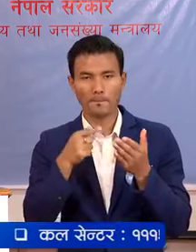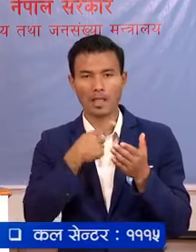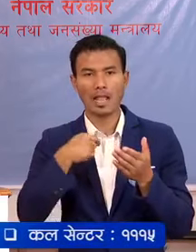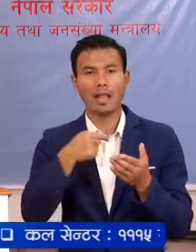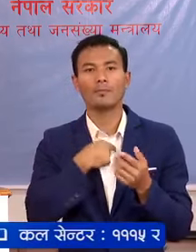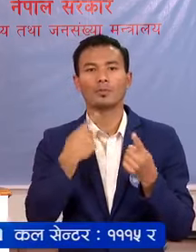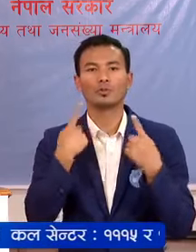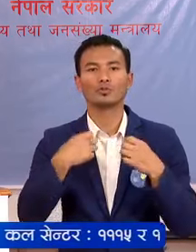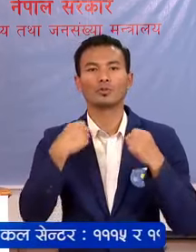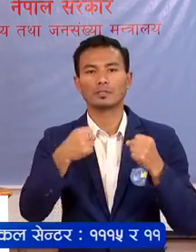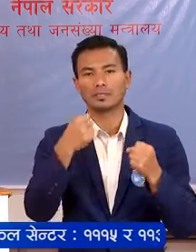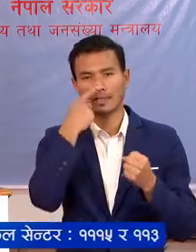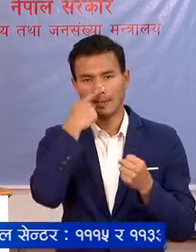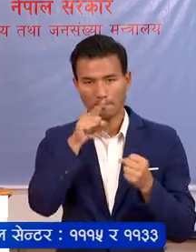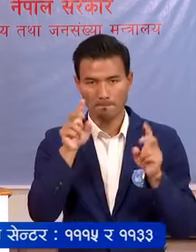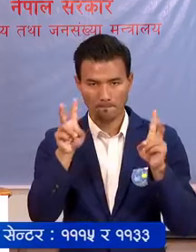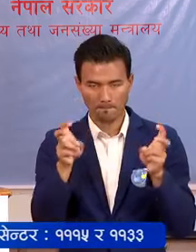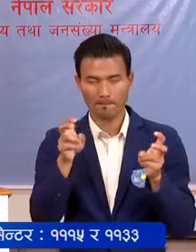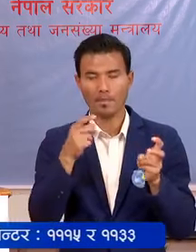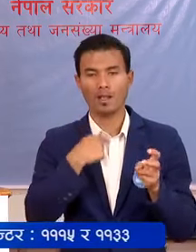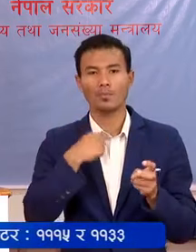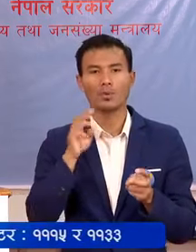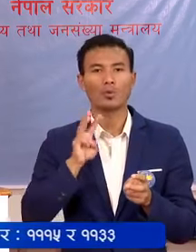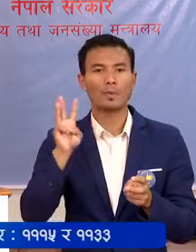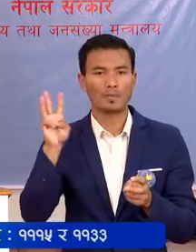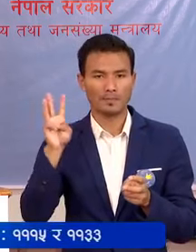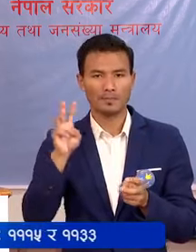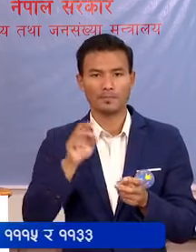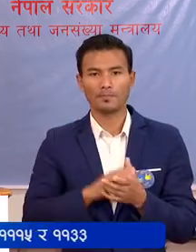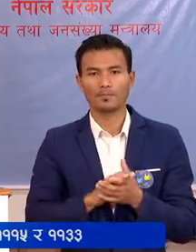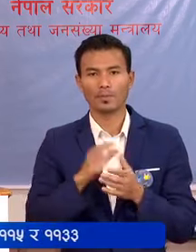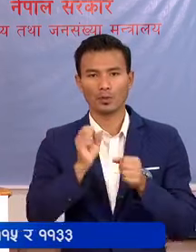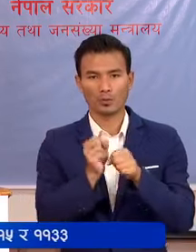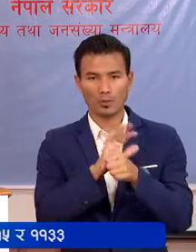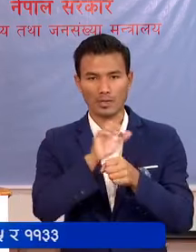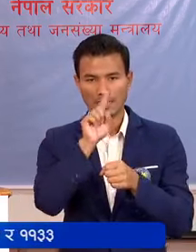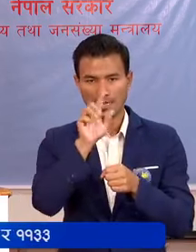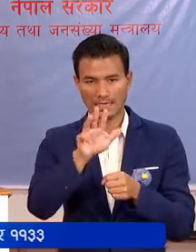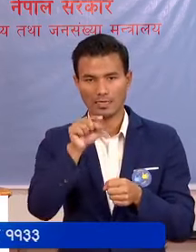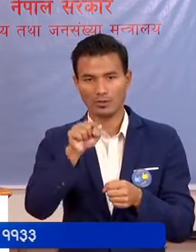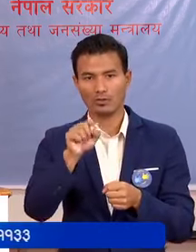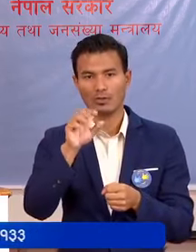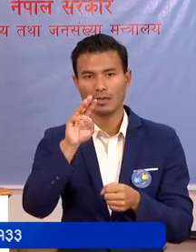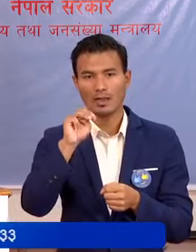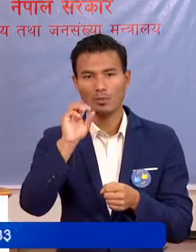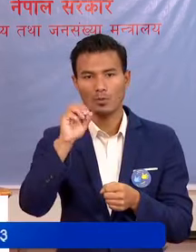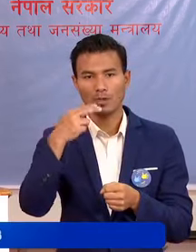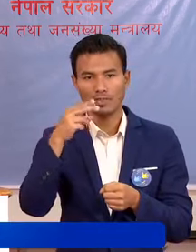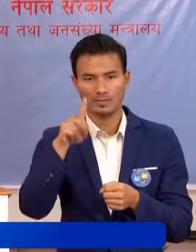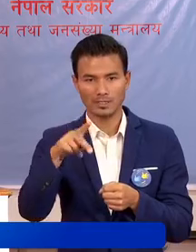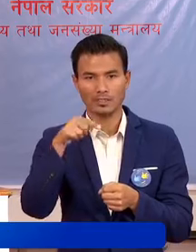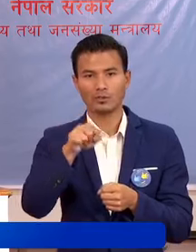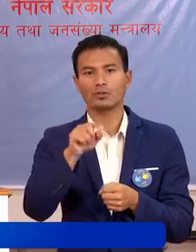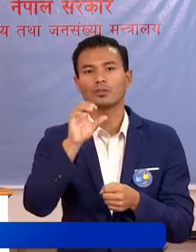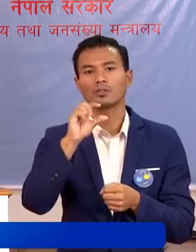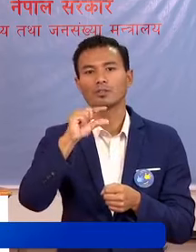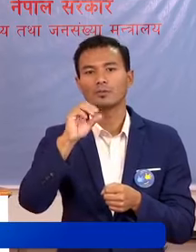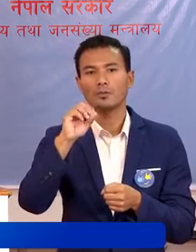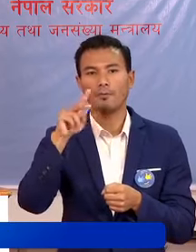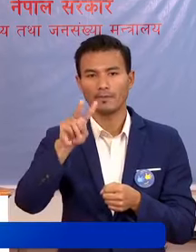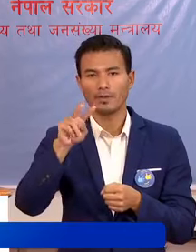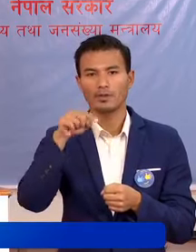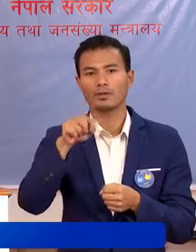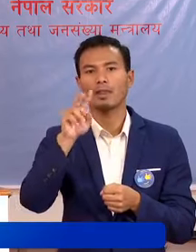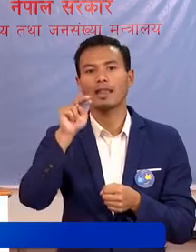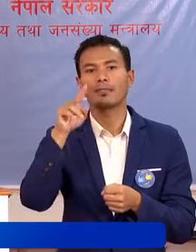સ્યા સ્યા સ્યા ભાંરઓ વઈપેચાઇ COVID-19.mohp.gov.np